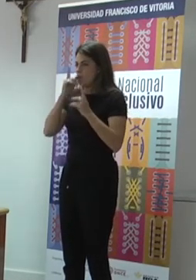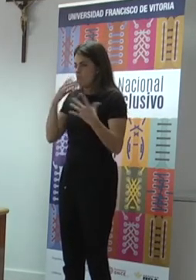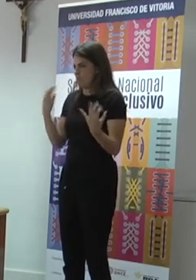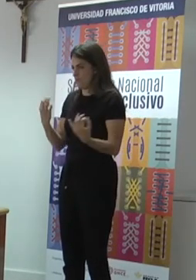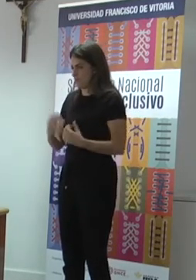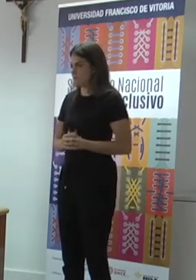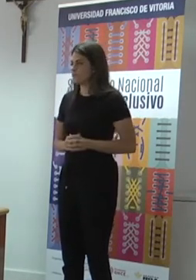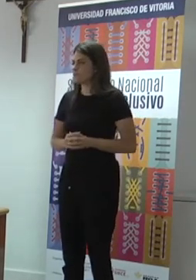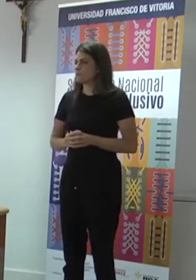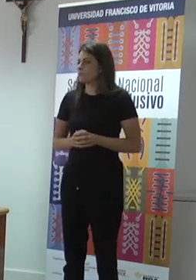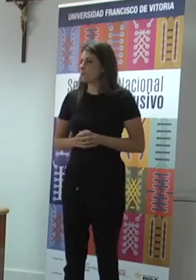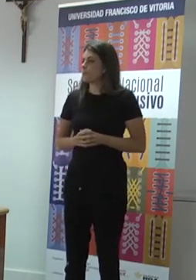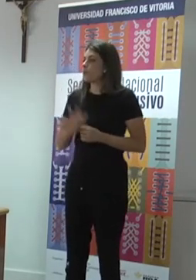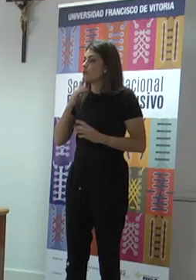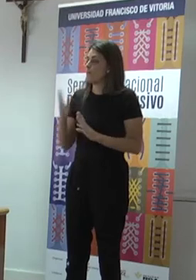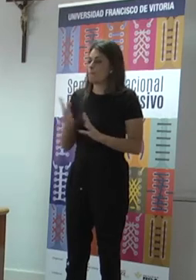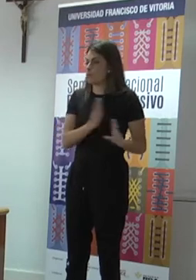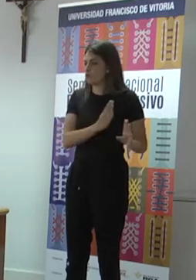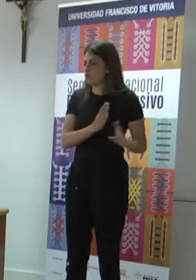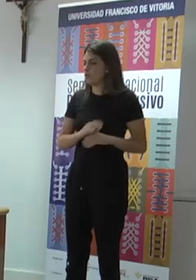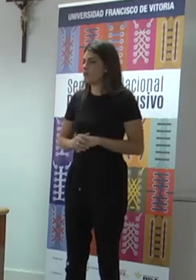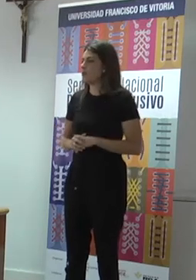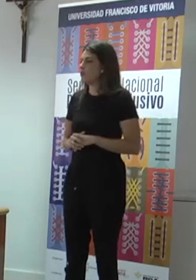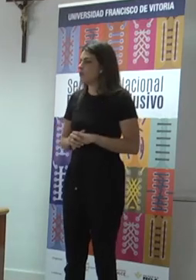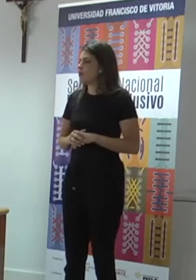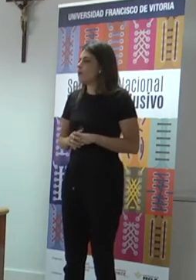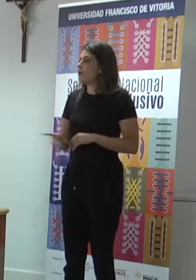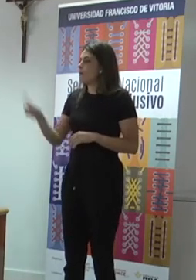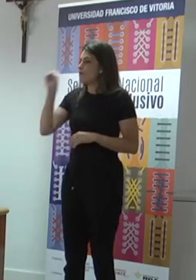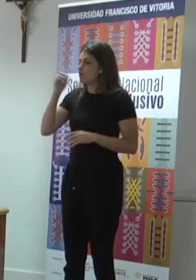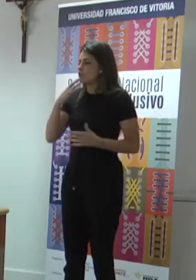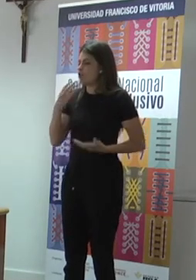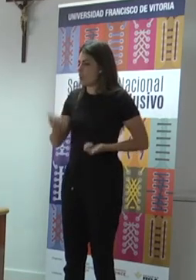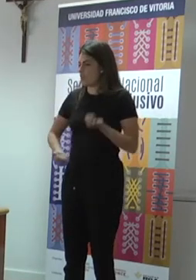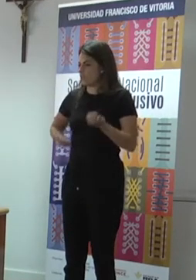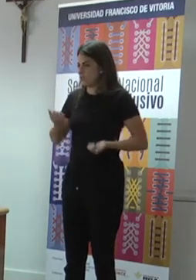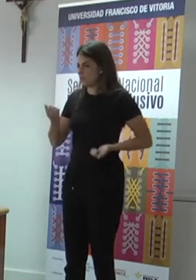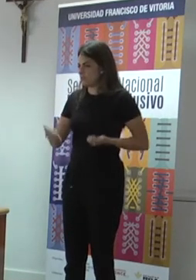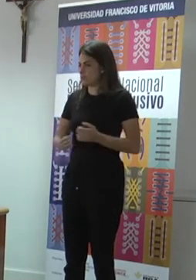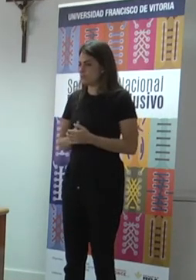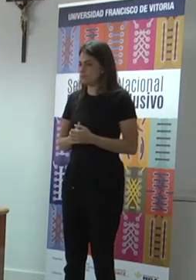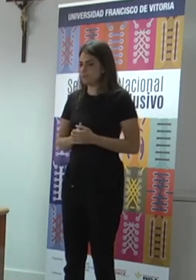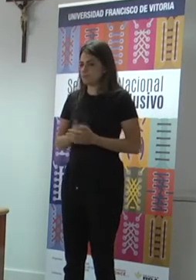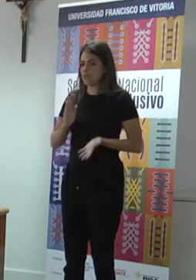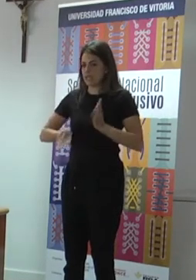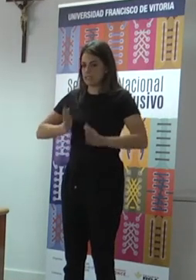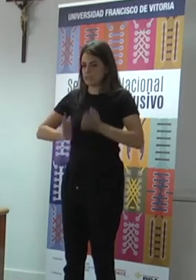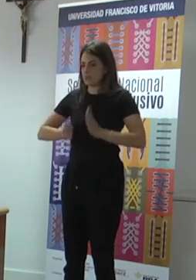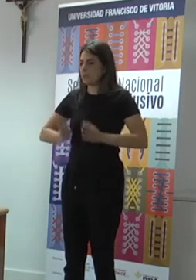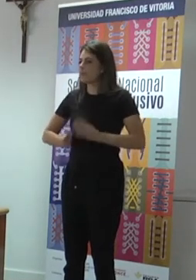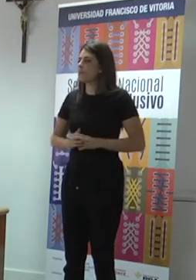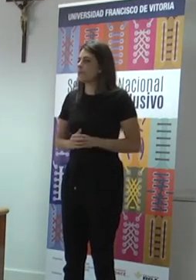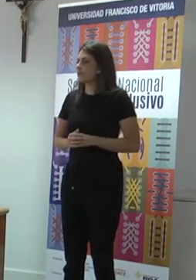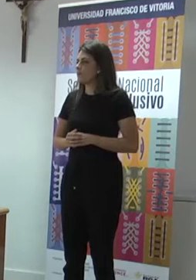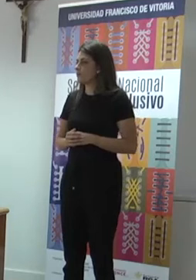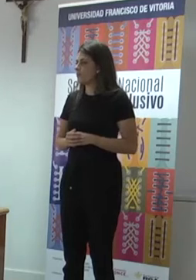Por otro lado, profesor de atletismo, Manuel Sillero, no, te miro a ti por nada, ¿eh?